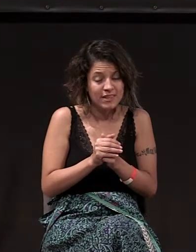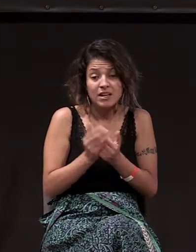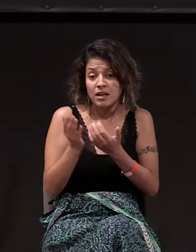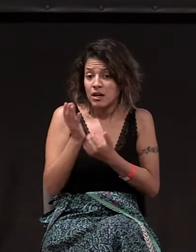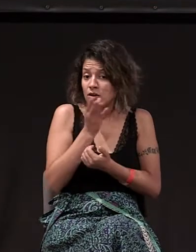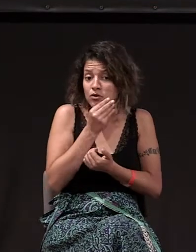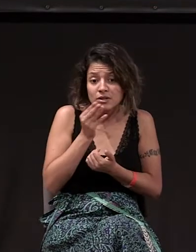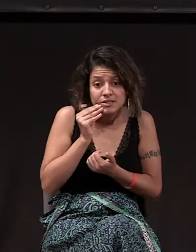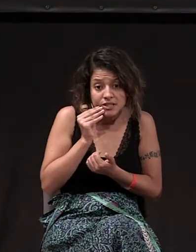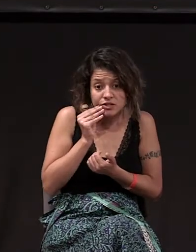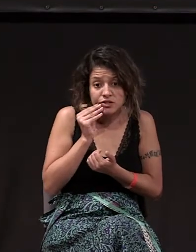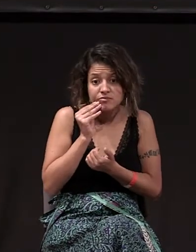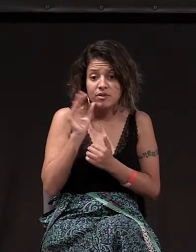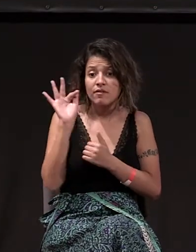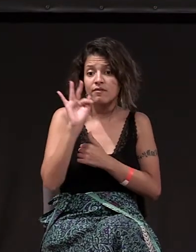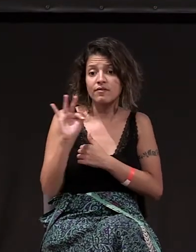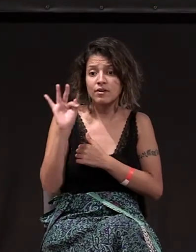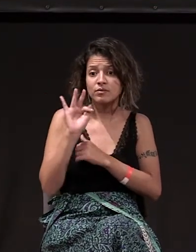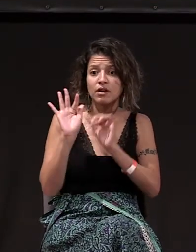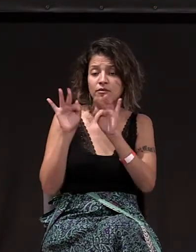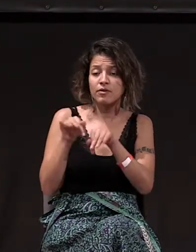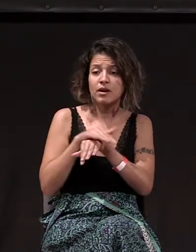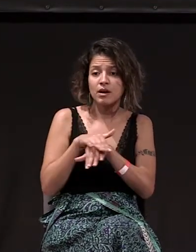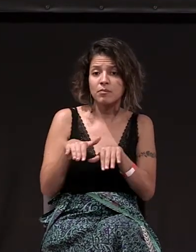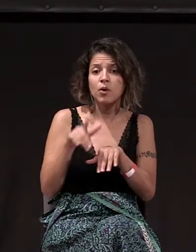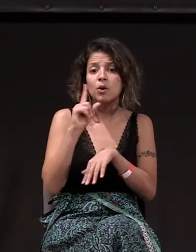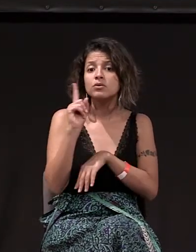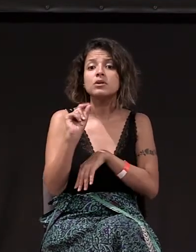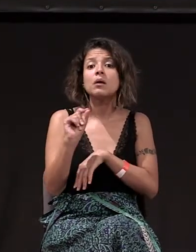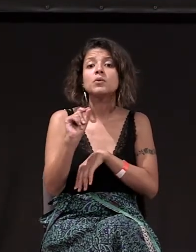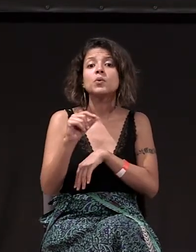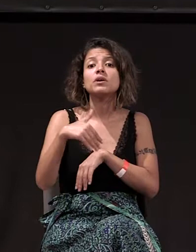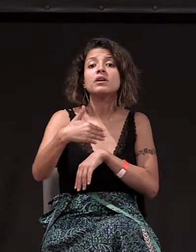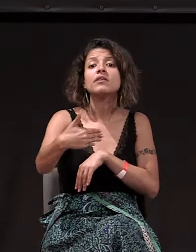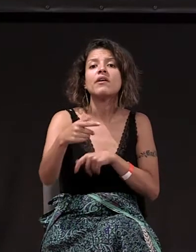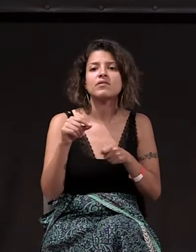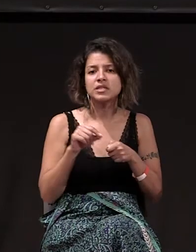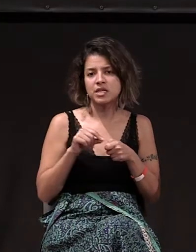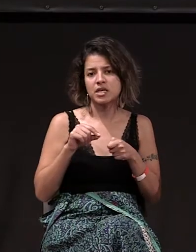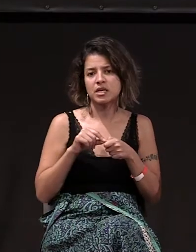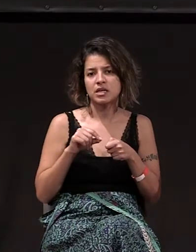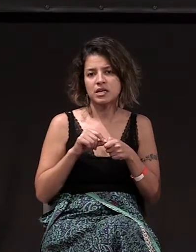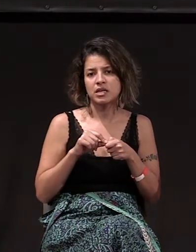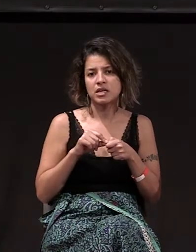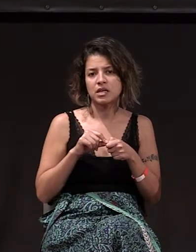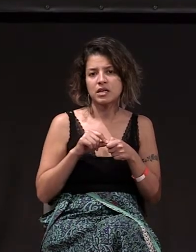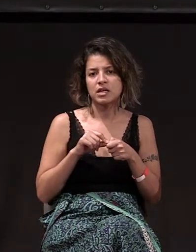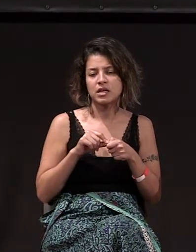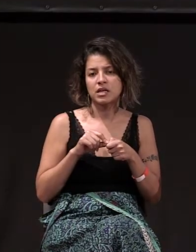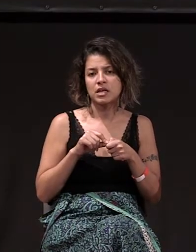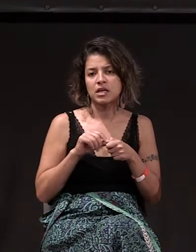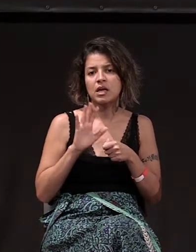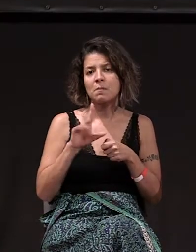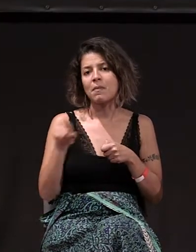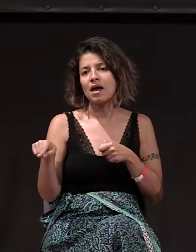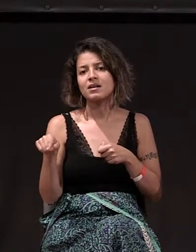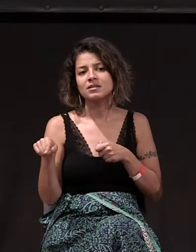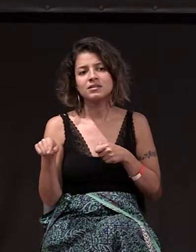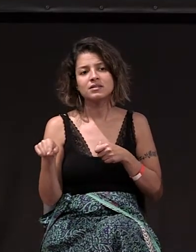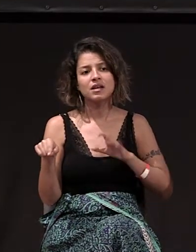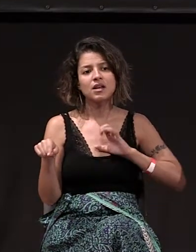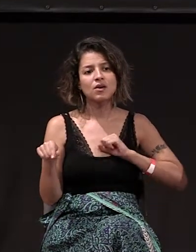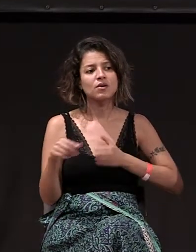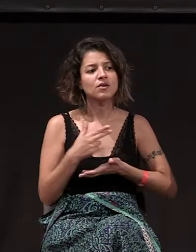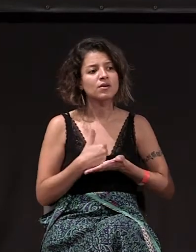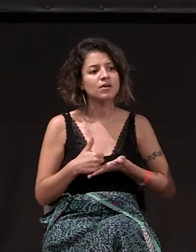a faculdade, ele não sabe o que ele vai fazer, muitos não sabem o que vão fazer da vida. Mas ela gostava de